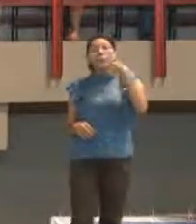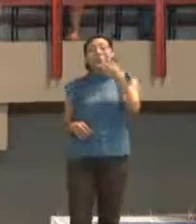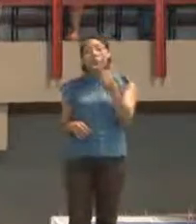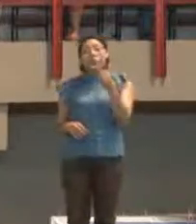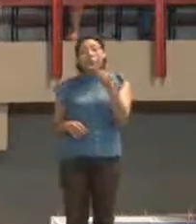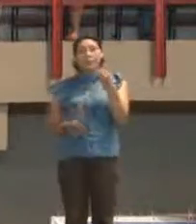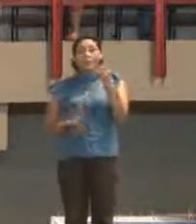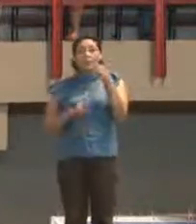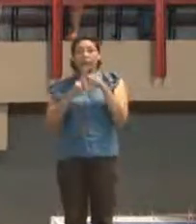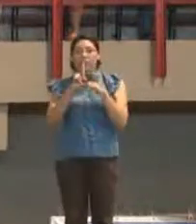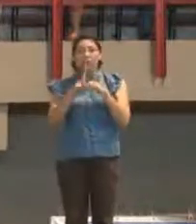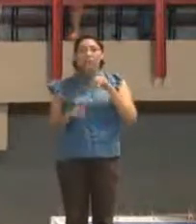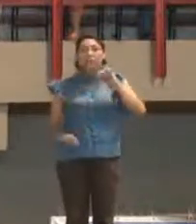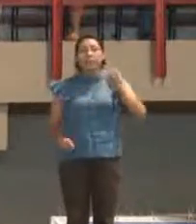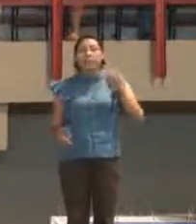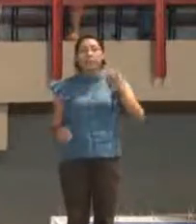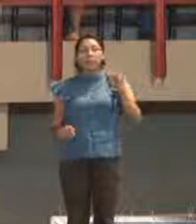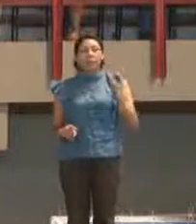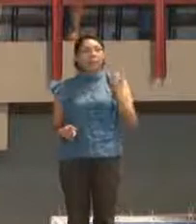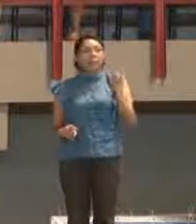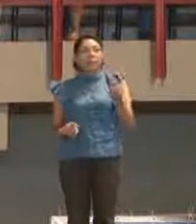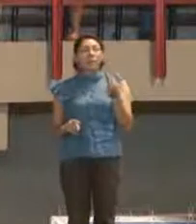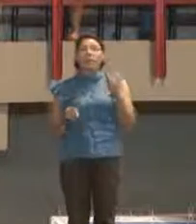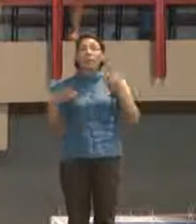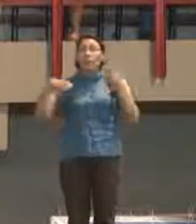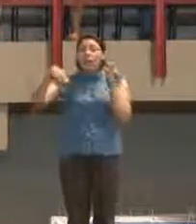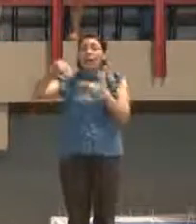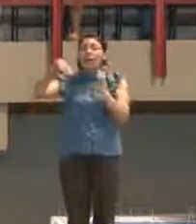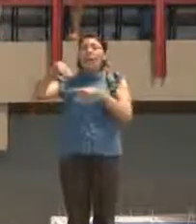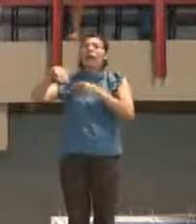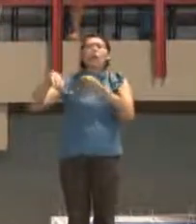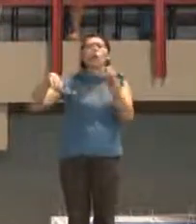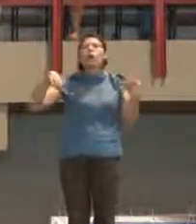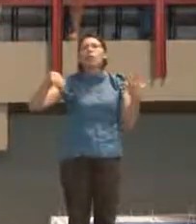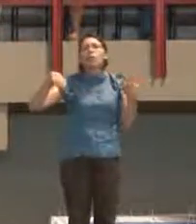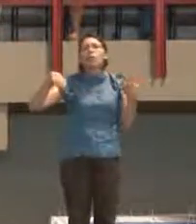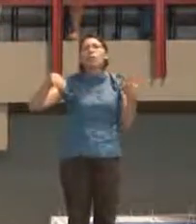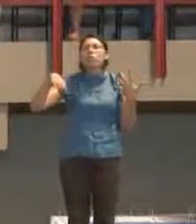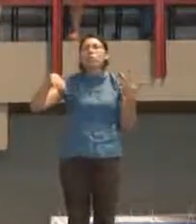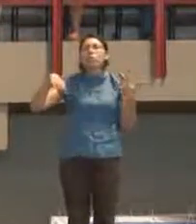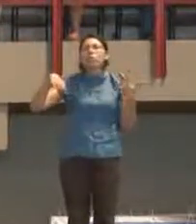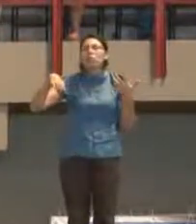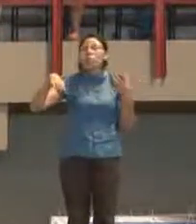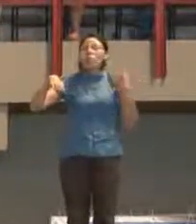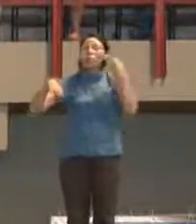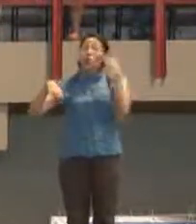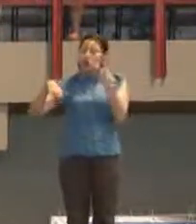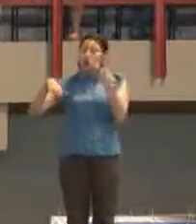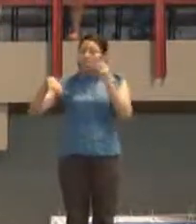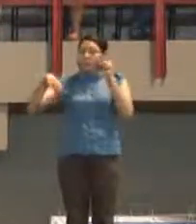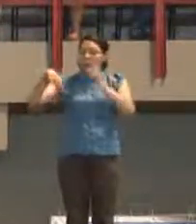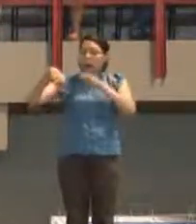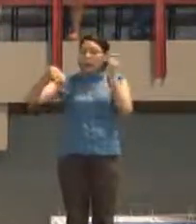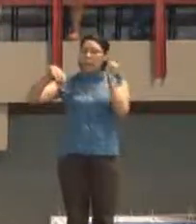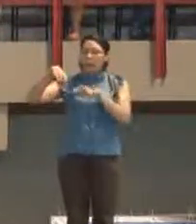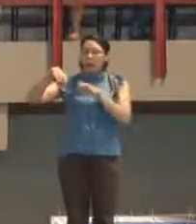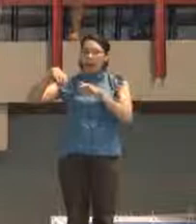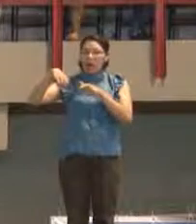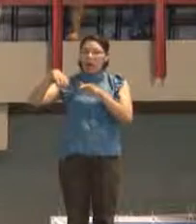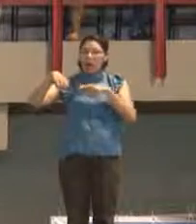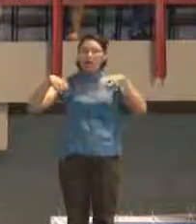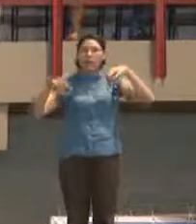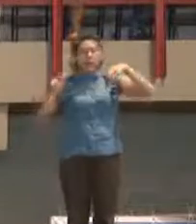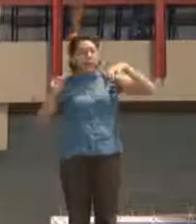30 de janeiro, 30/1, ele fez quantos gols? 2 gols. E ele ganhou,